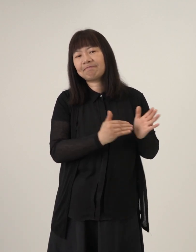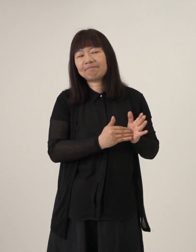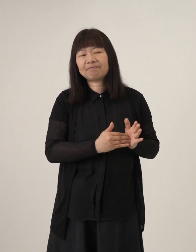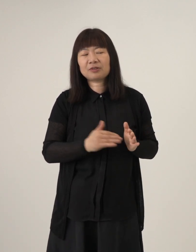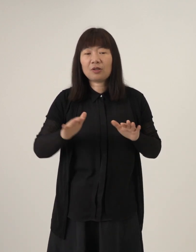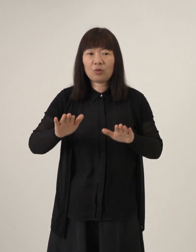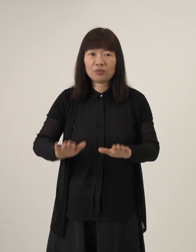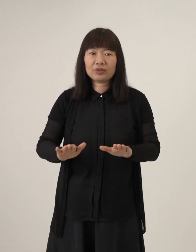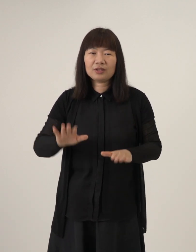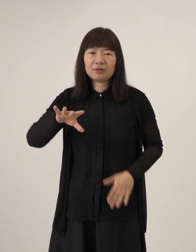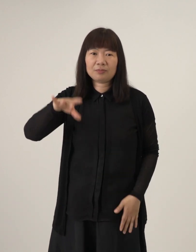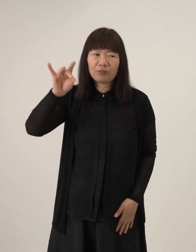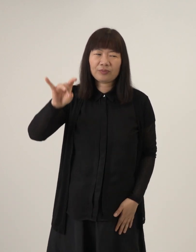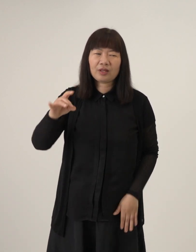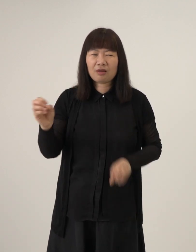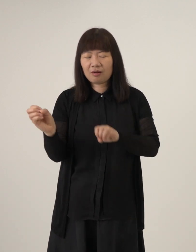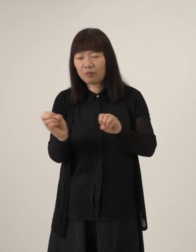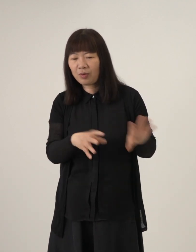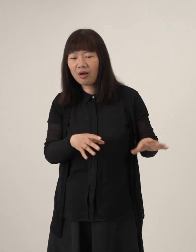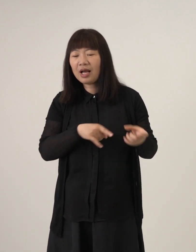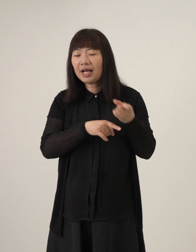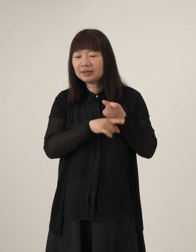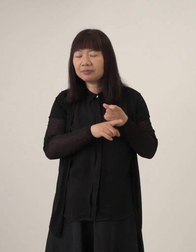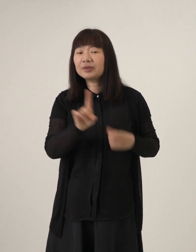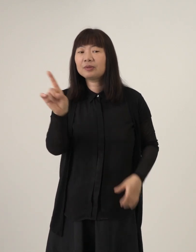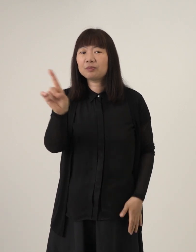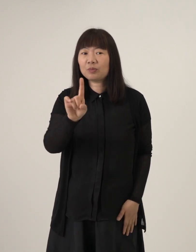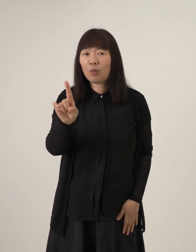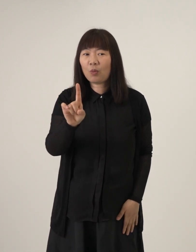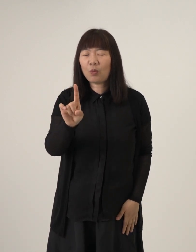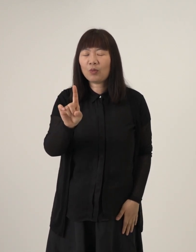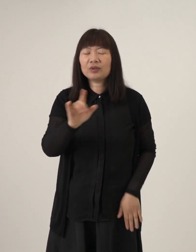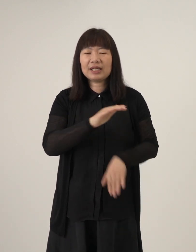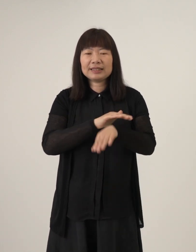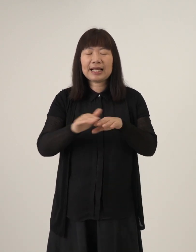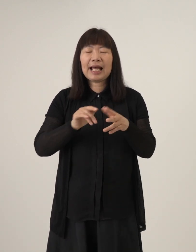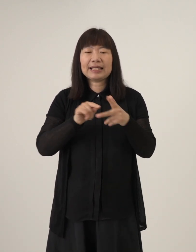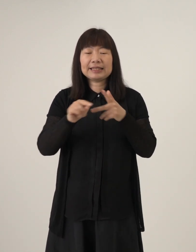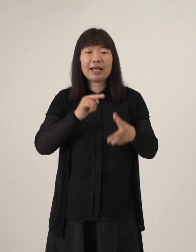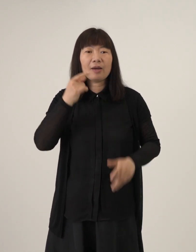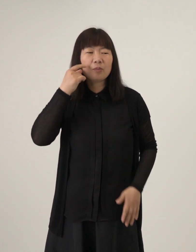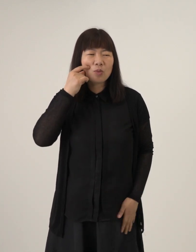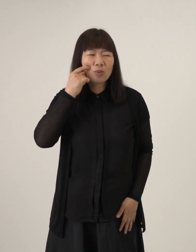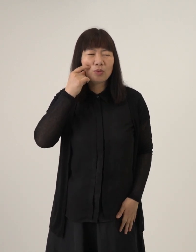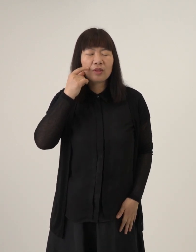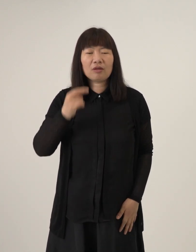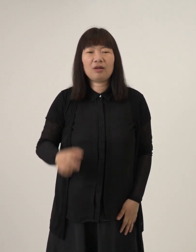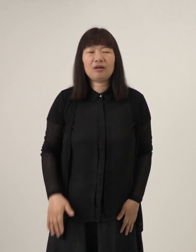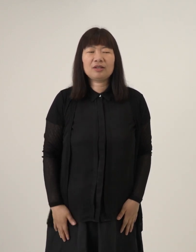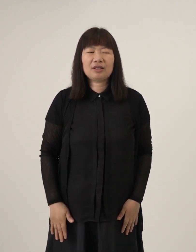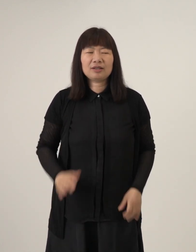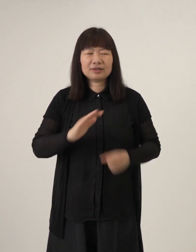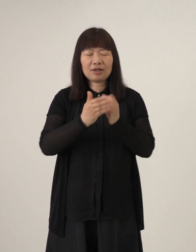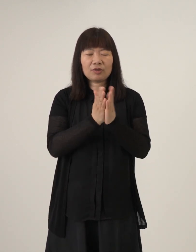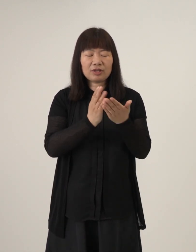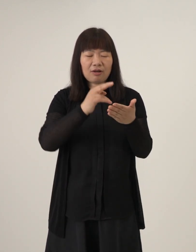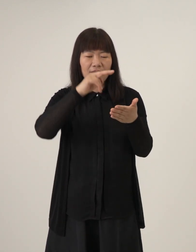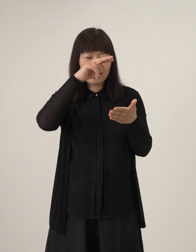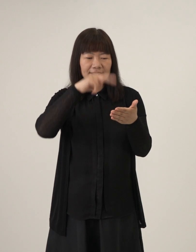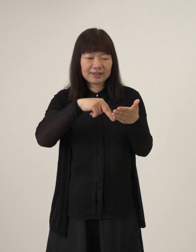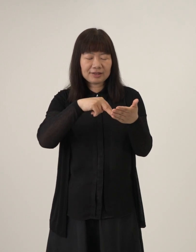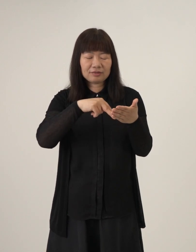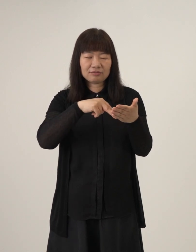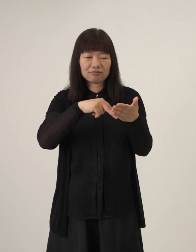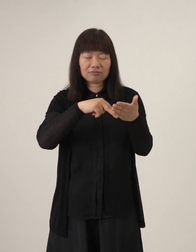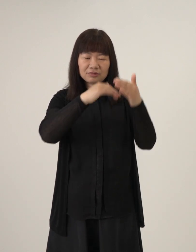오늘 우리는 먼저 이 버려졌다는 의미가 무엇인지를 제대로 이해하지 못하면 본문의 의미가 이렇게